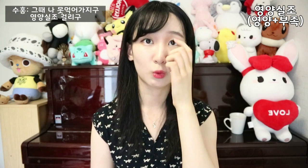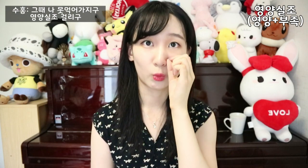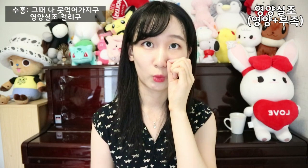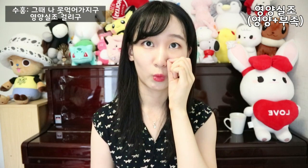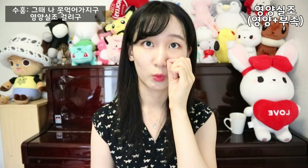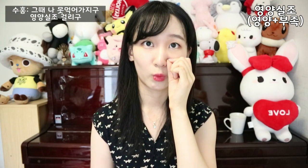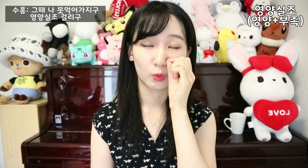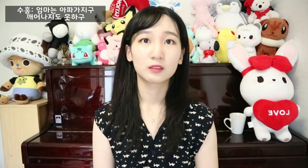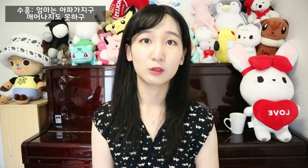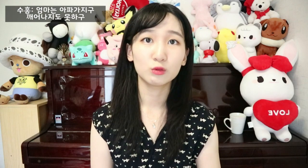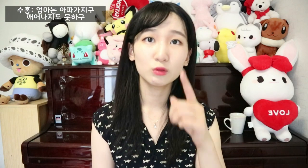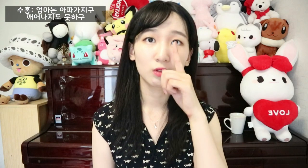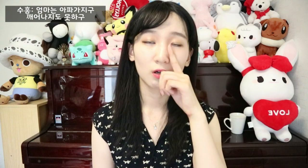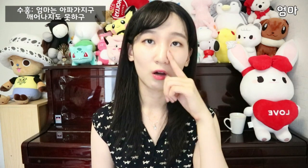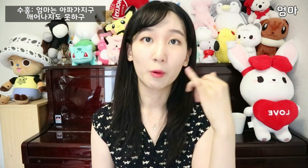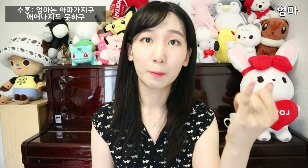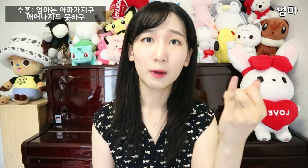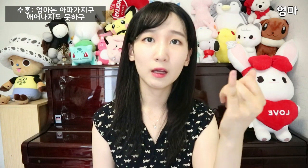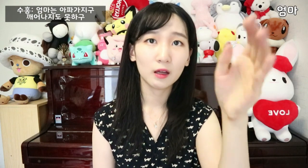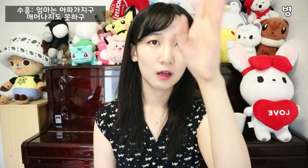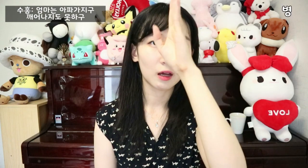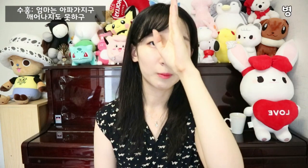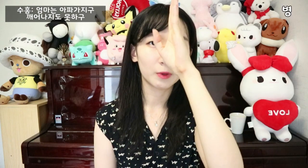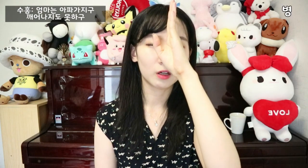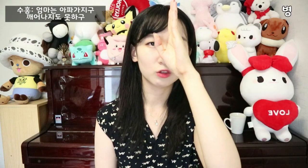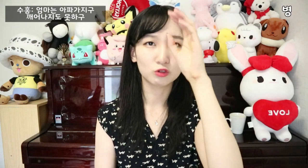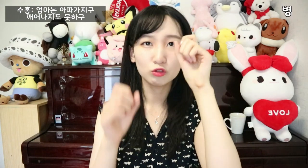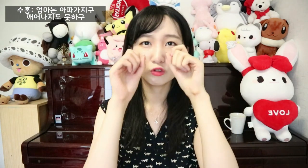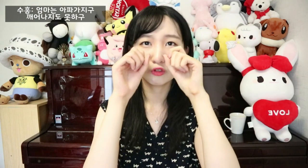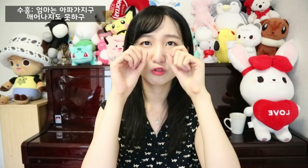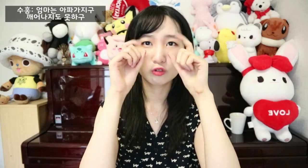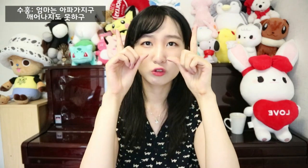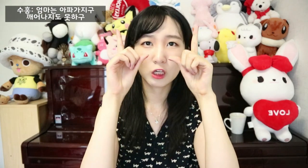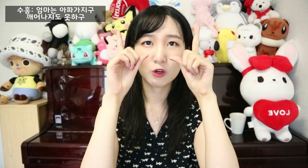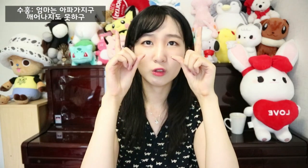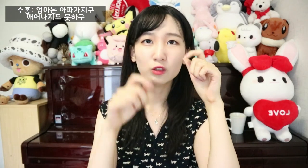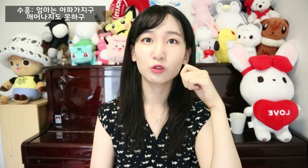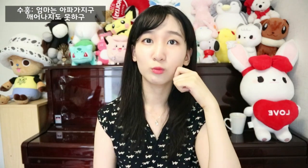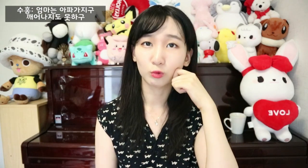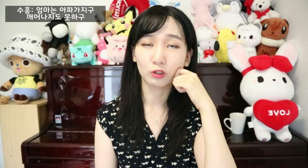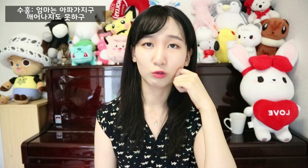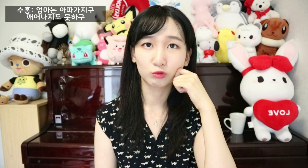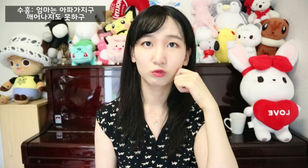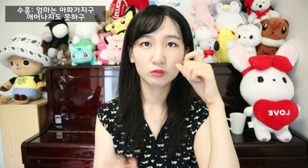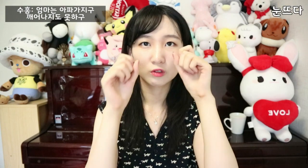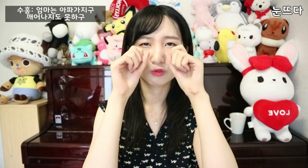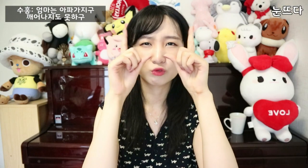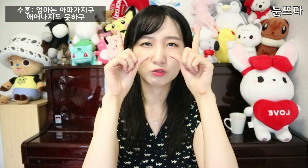영양실조. 그리고 엄마 아파가지고 깨어나지도 못하고